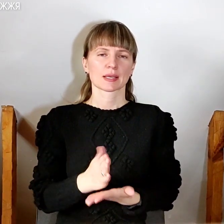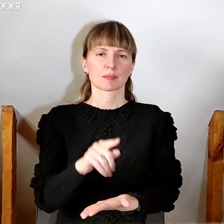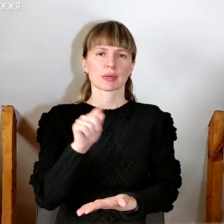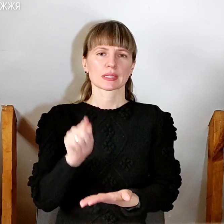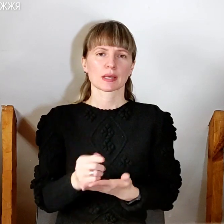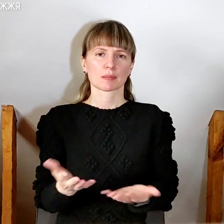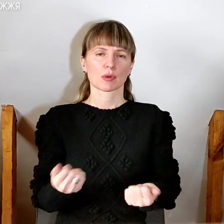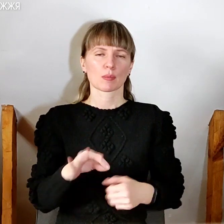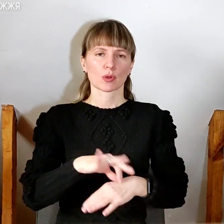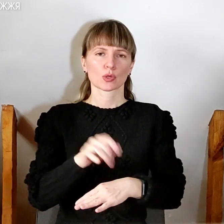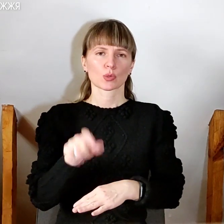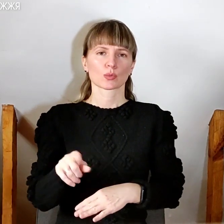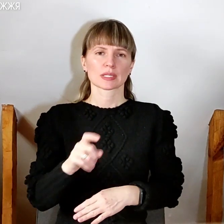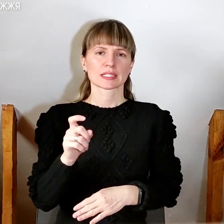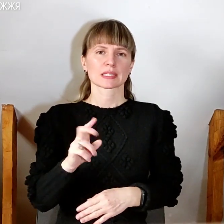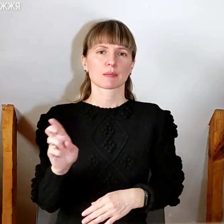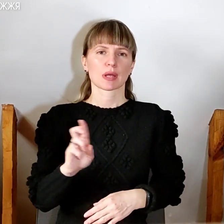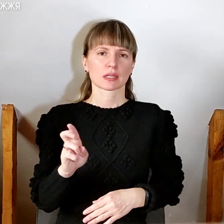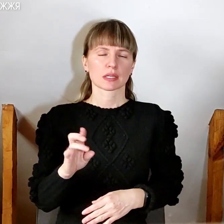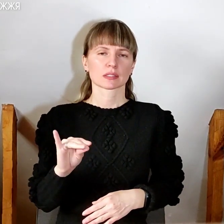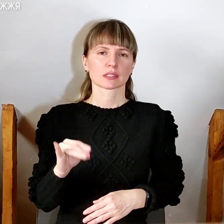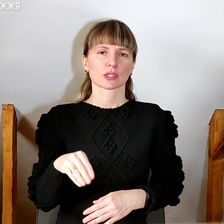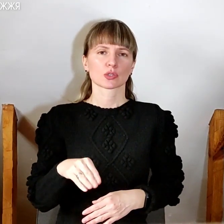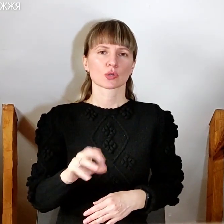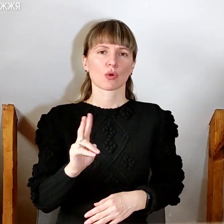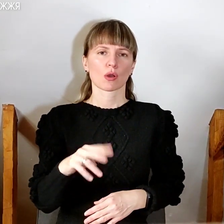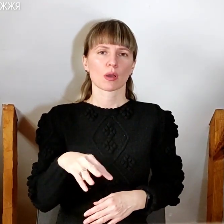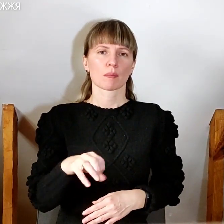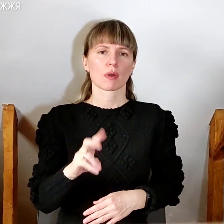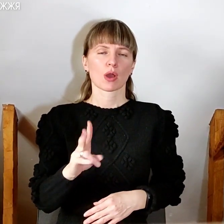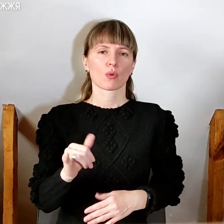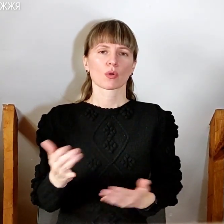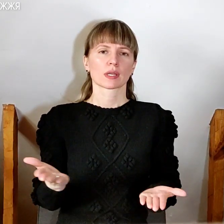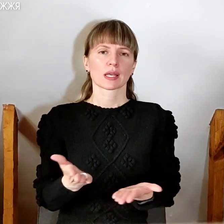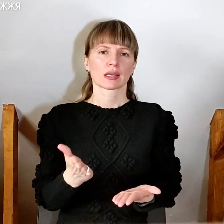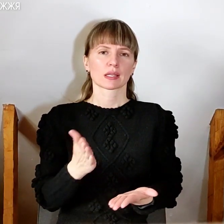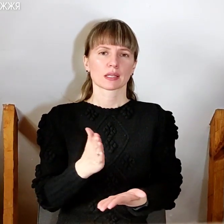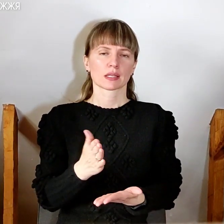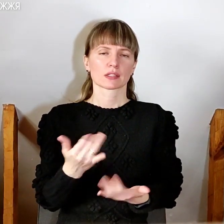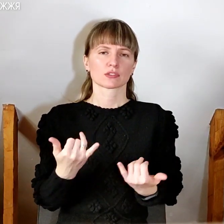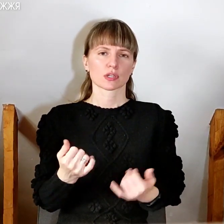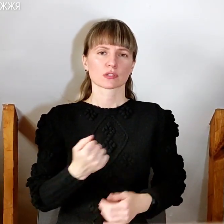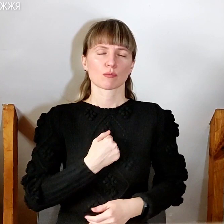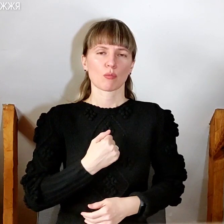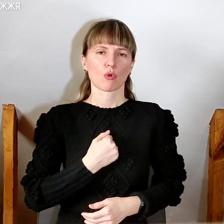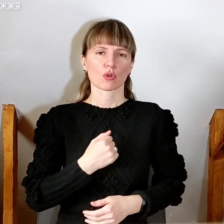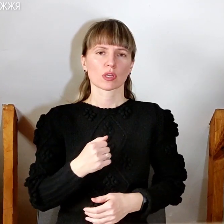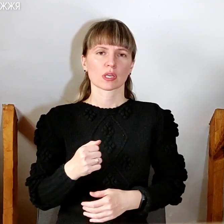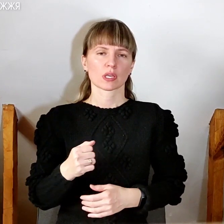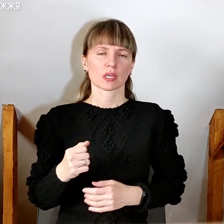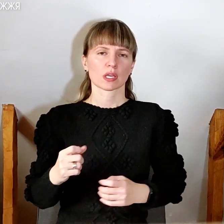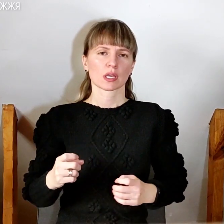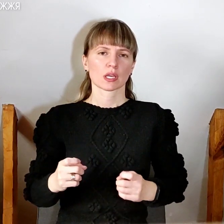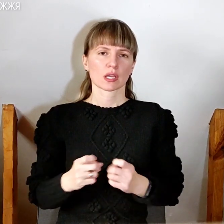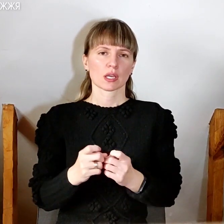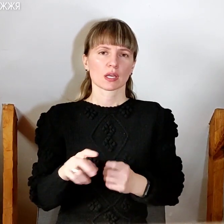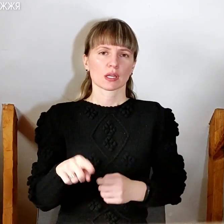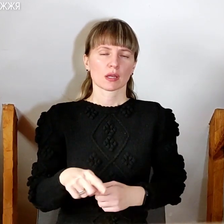прийому пацієнтів з Бердянську та з Токмаку, яких йдуть бої, і в яких, скажімо, є, зайшли